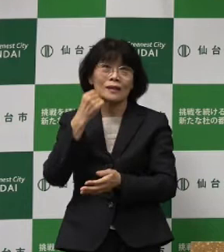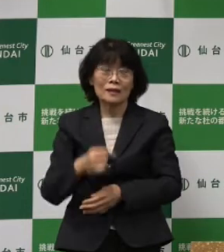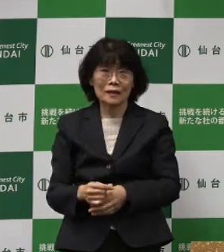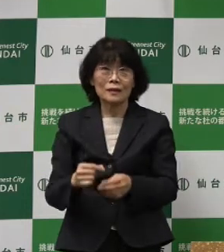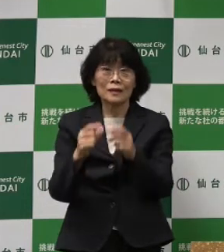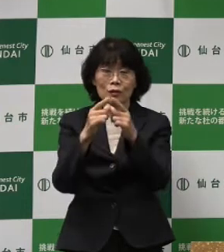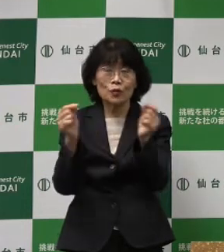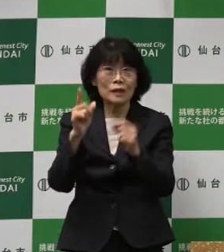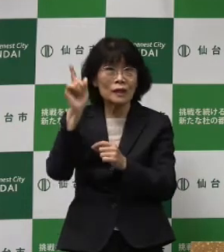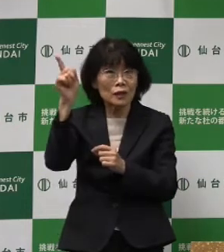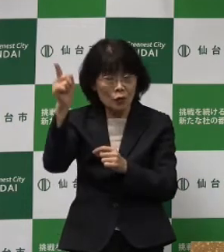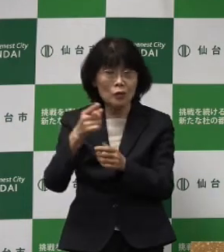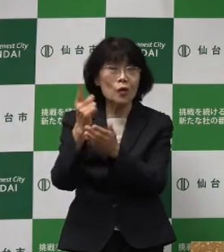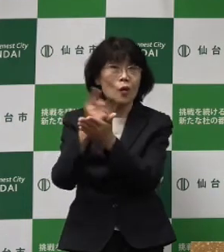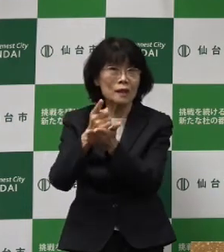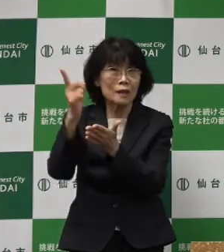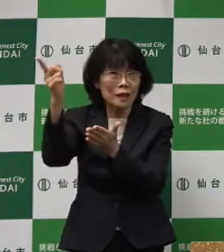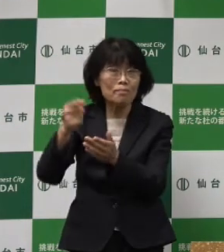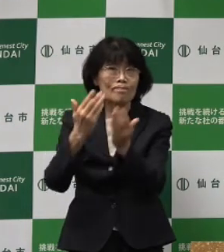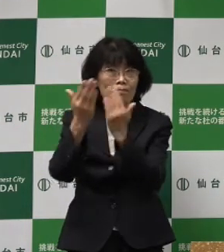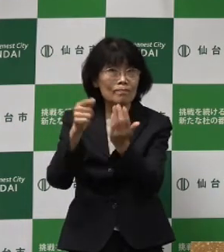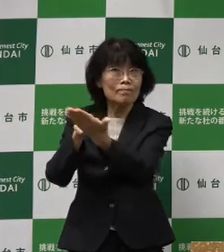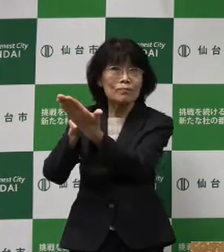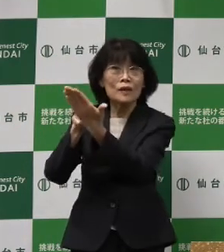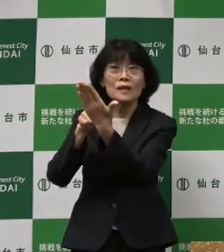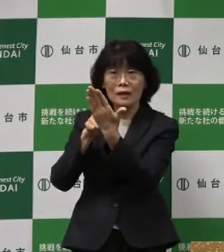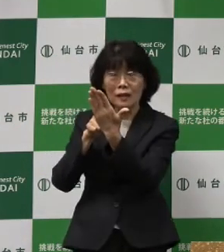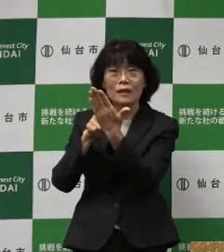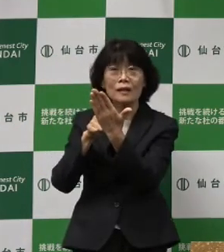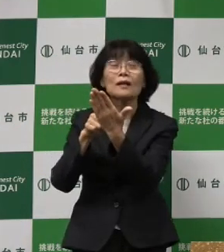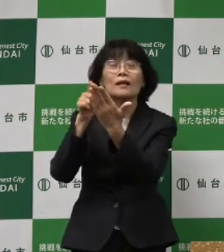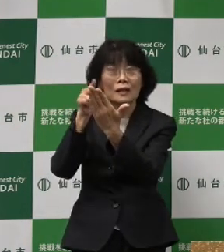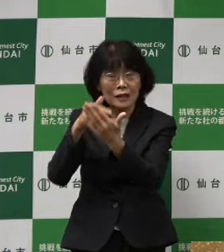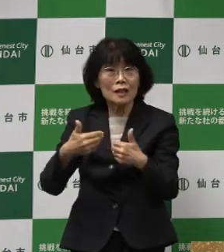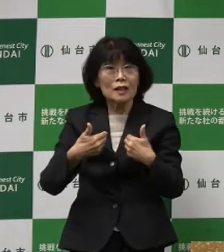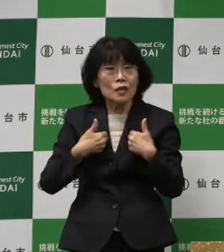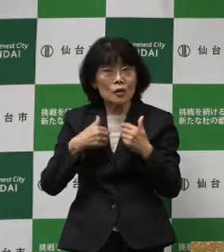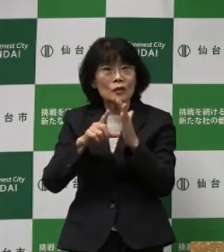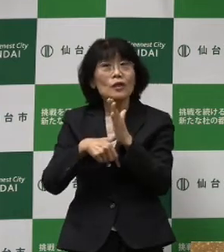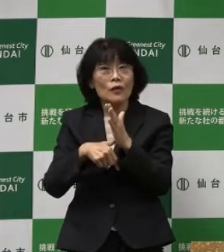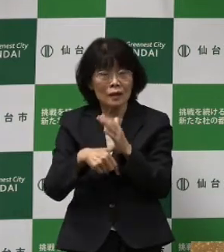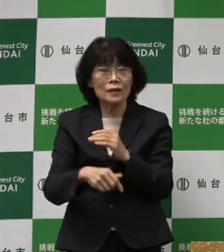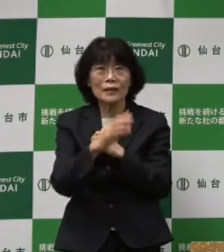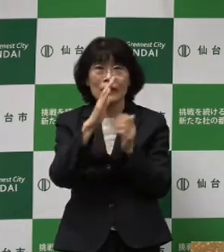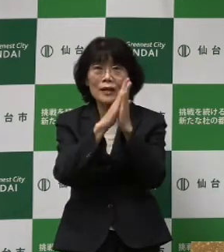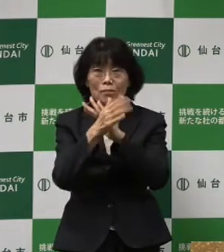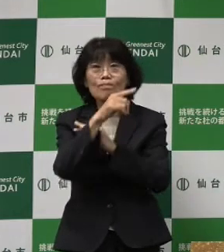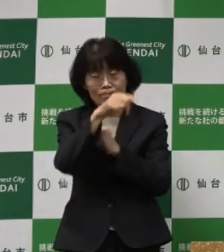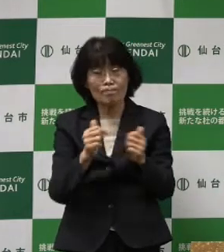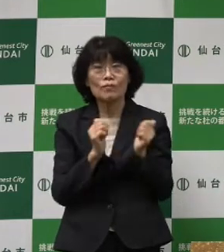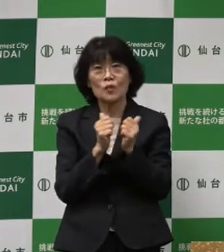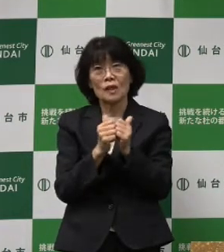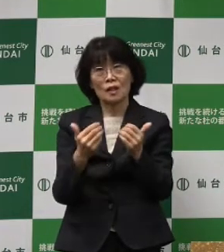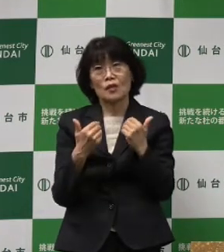方としての方針なり何なり示されて、必要とあればそれは県ともいろいろとお話をしていかなくちゃいけ